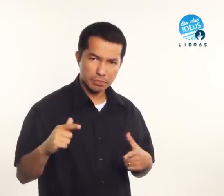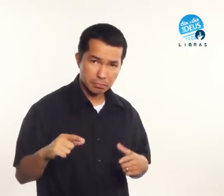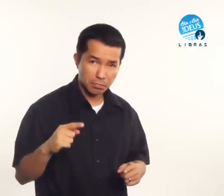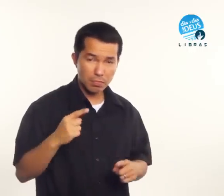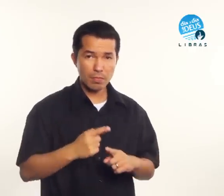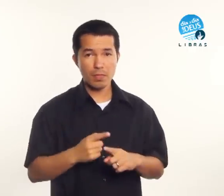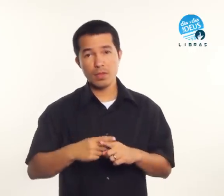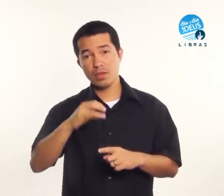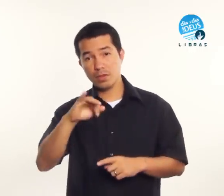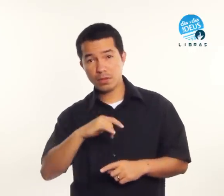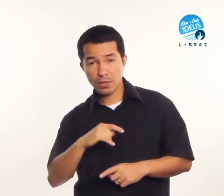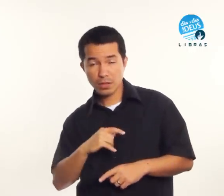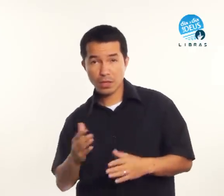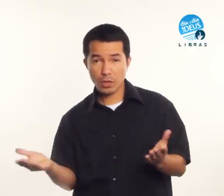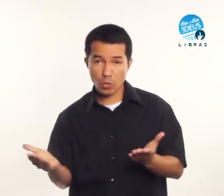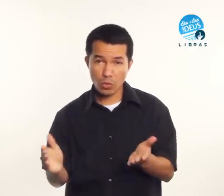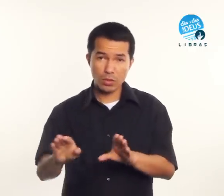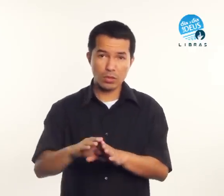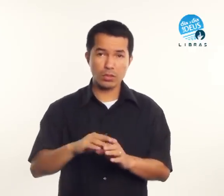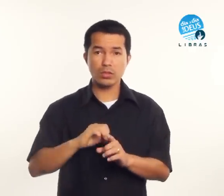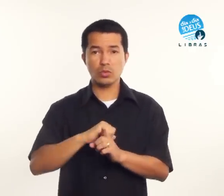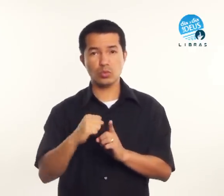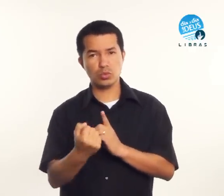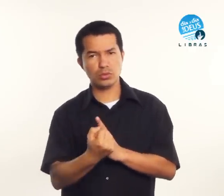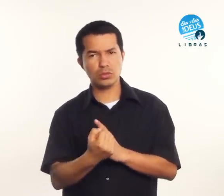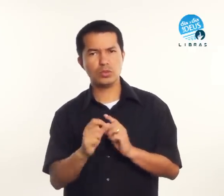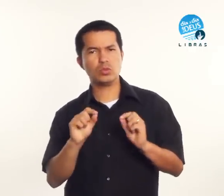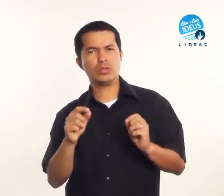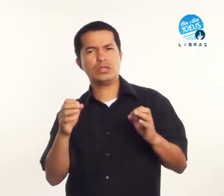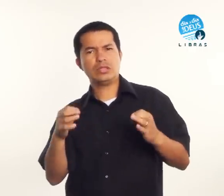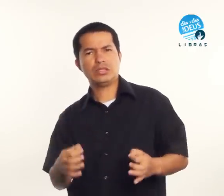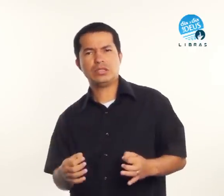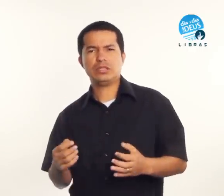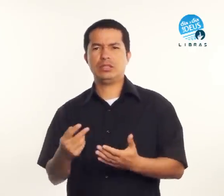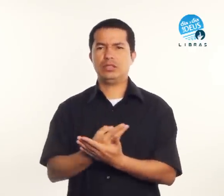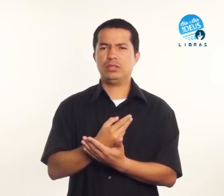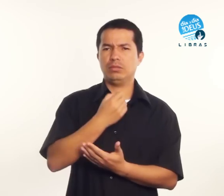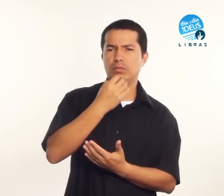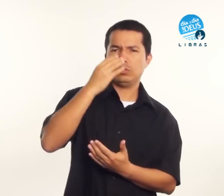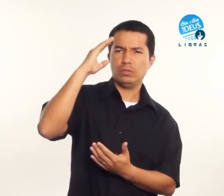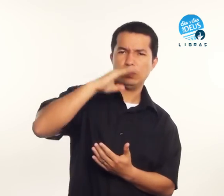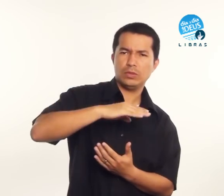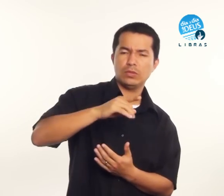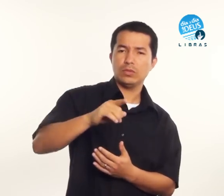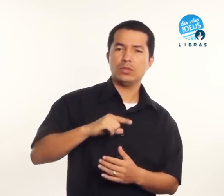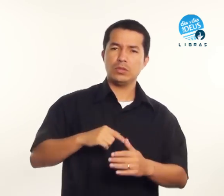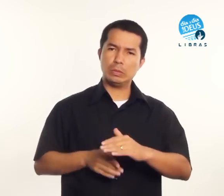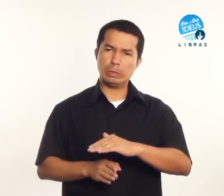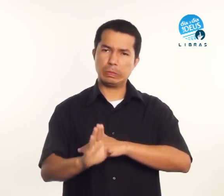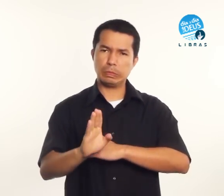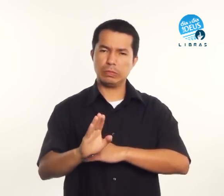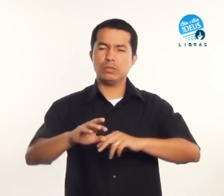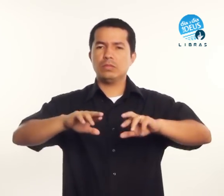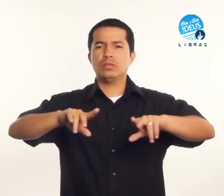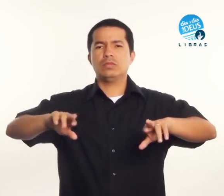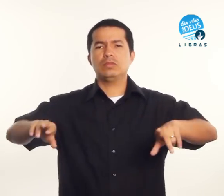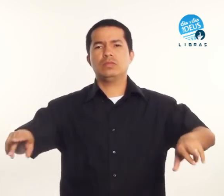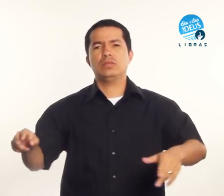perdendo a perspectiva de certo, de errado, de bom, de mal. A gente vai entrando pelo